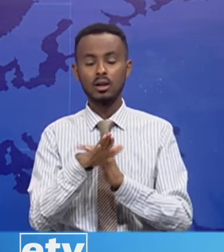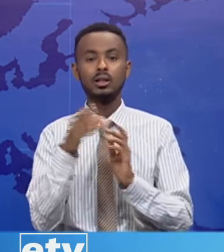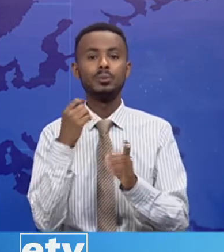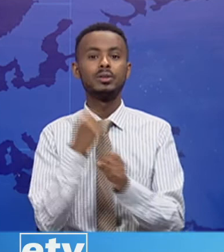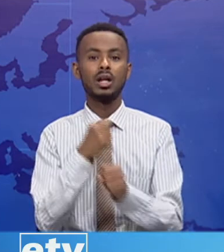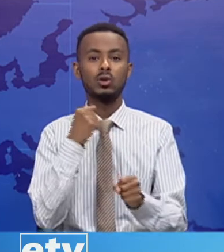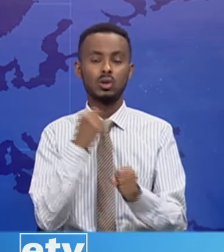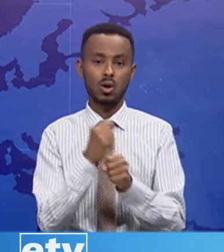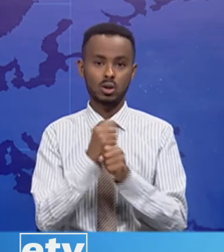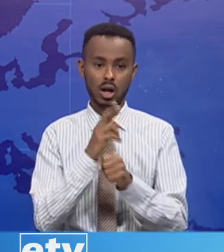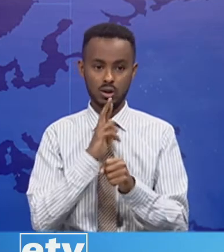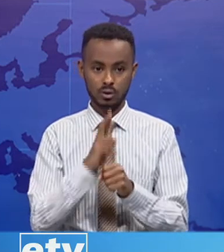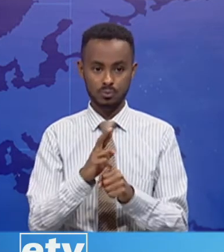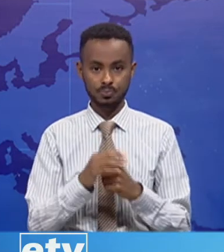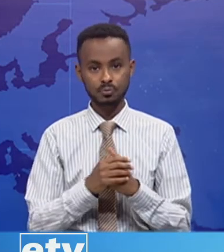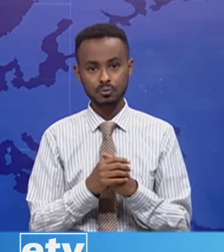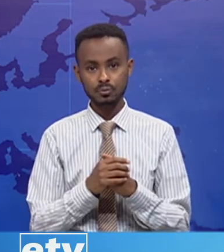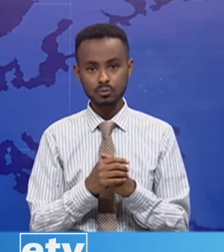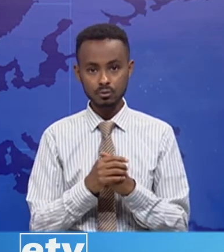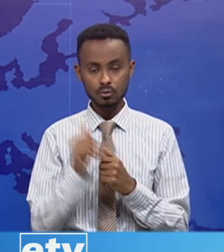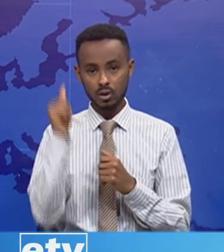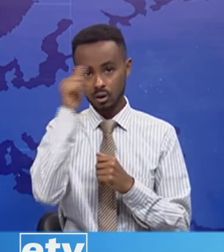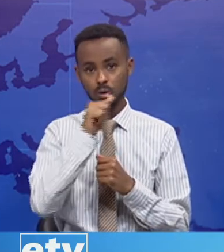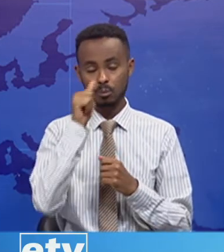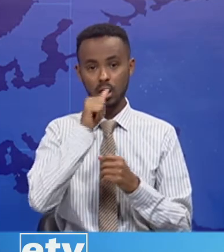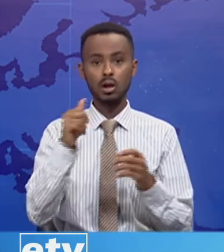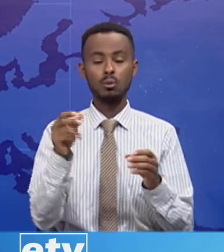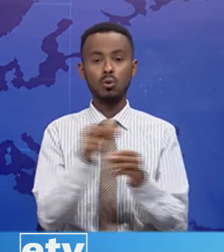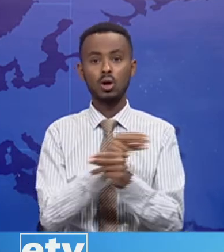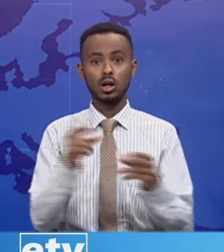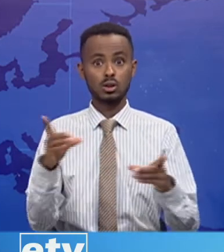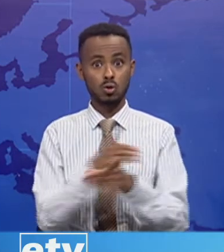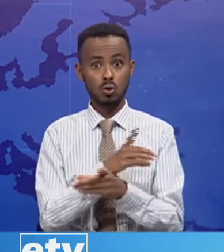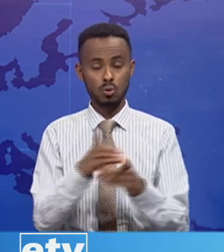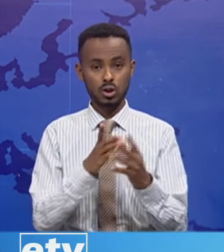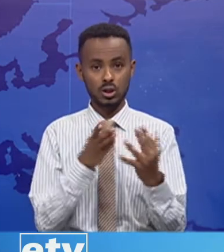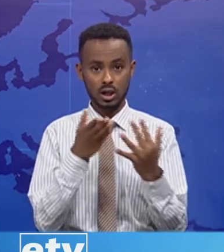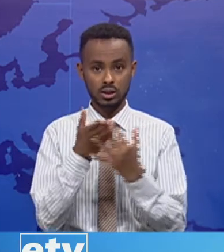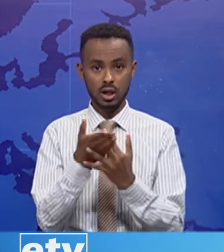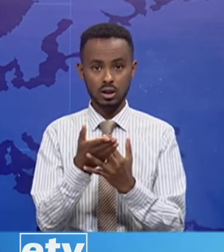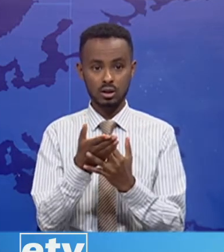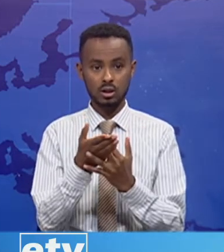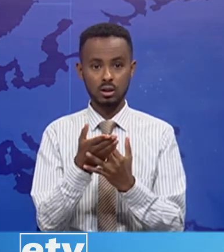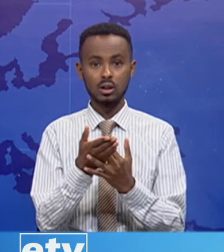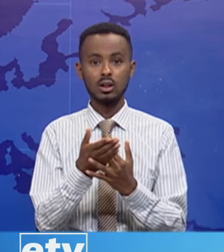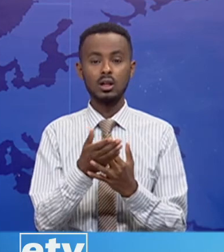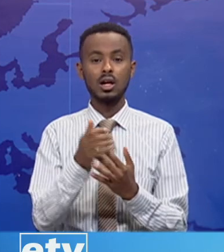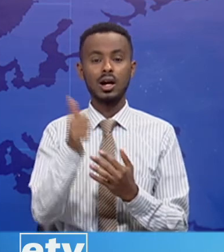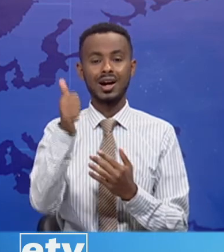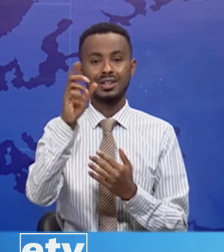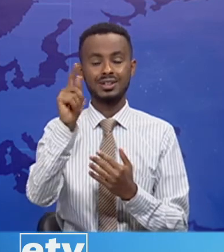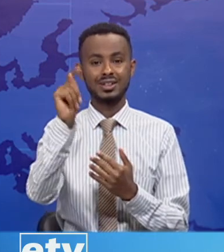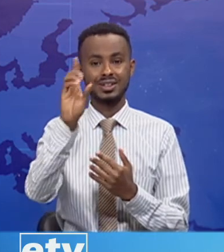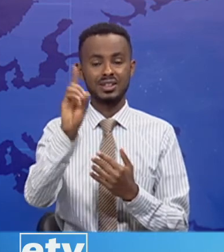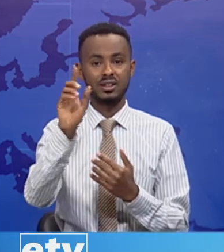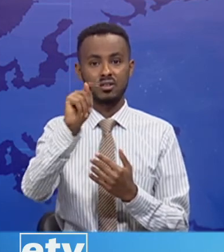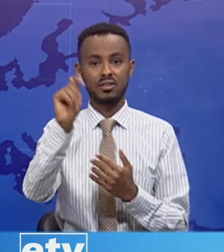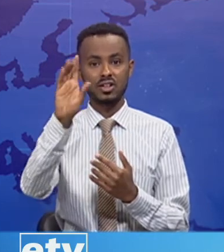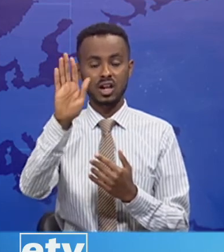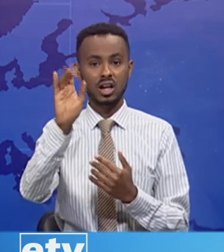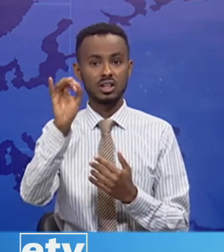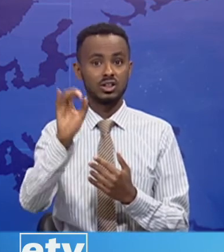የምንሰራቸው ስራዎች ናቸው። ከኢትዮጵያ ብሮድካስቲንግ ኮርፖሬሽን አንጻር ከአርቲፊሻል ኢንተለጀንሲ